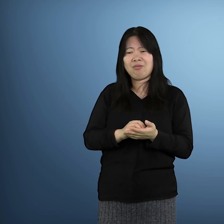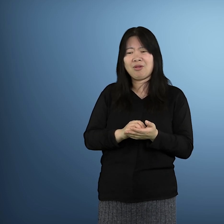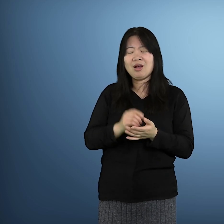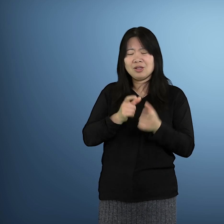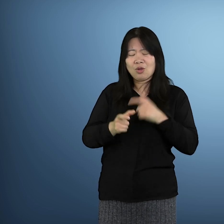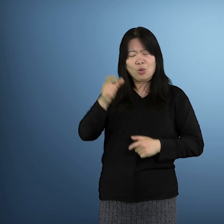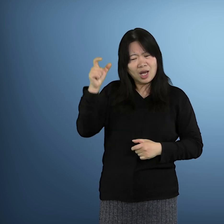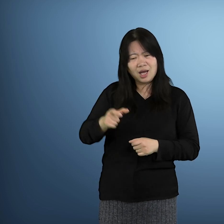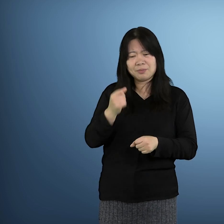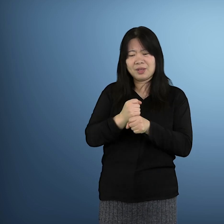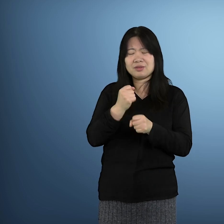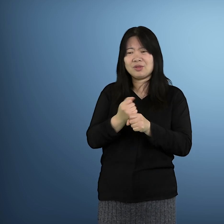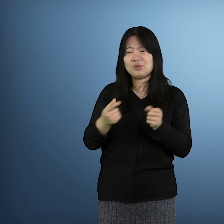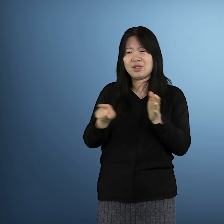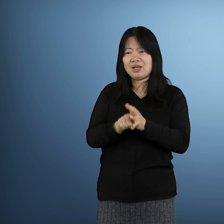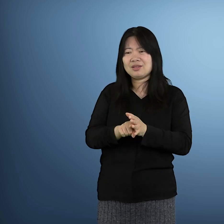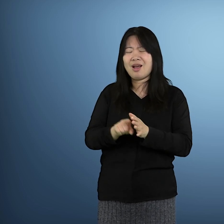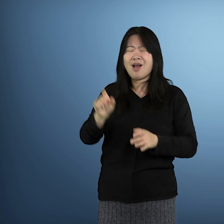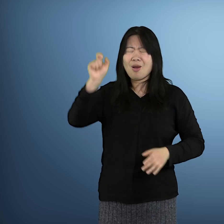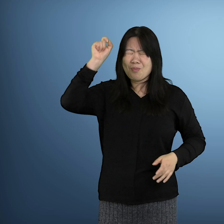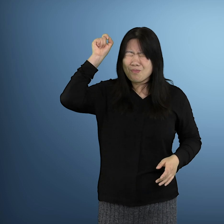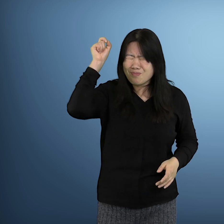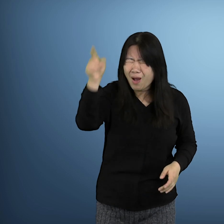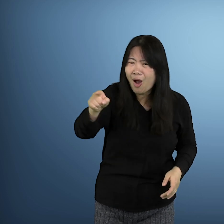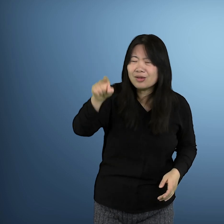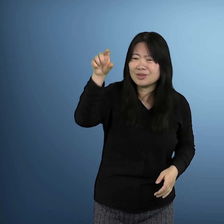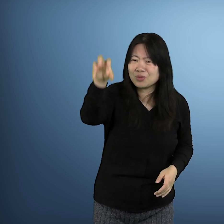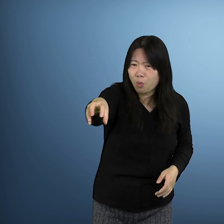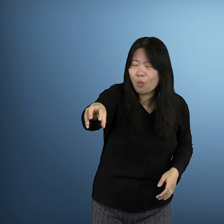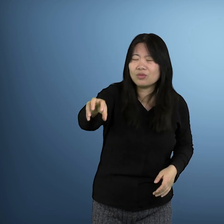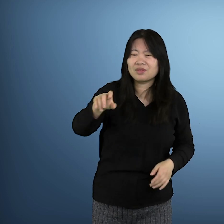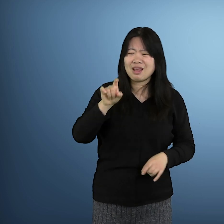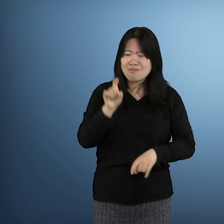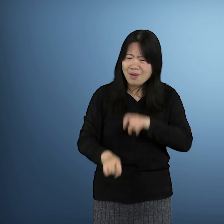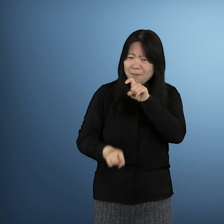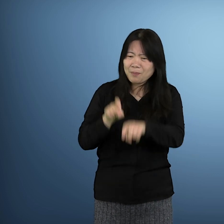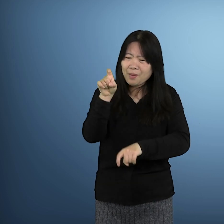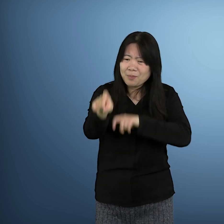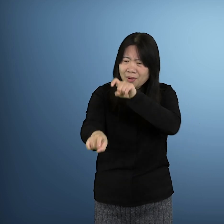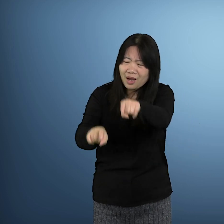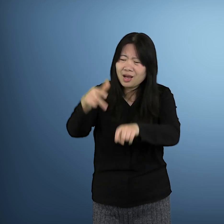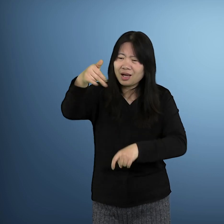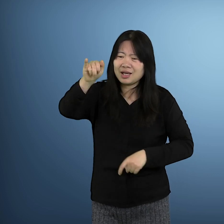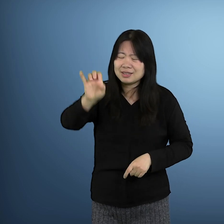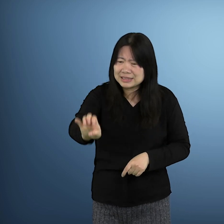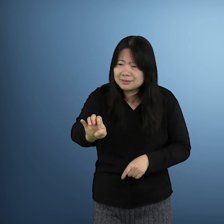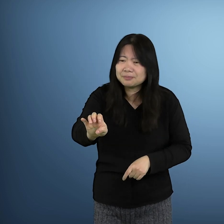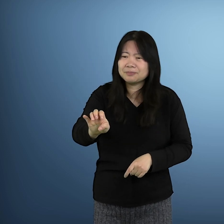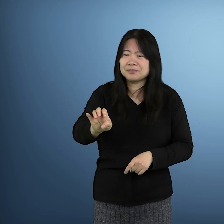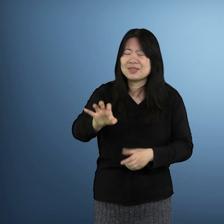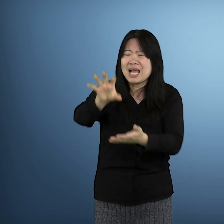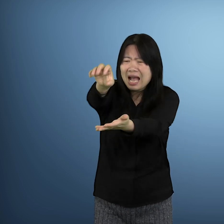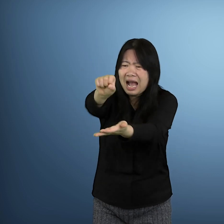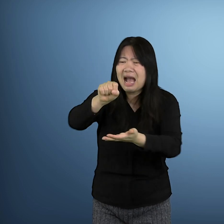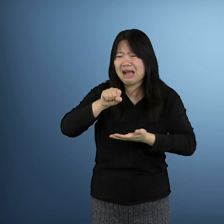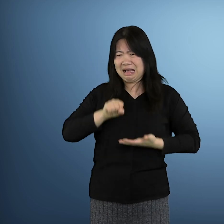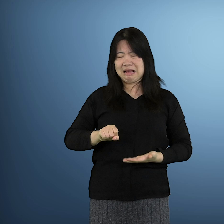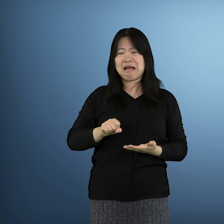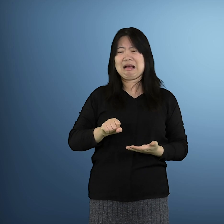견고함을 위해서 저 멀리 떨어져 있는 장소까지 가서 짚을